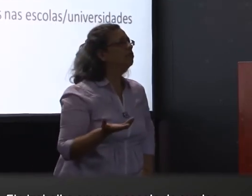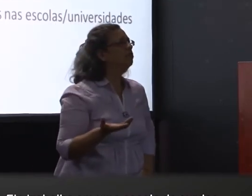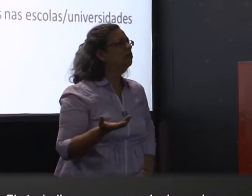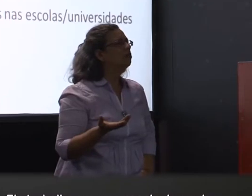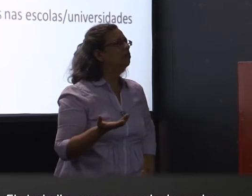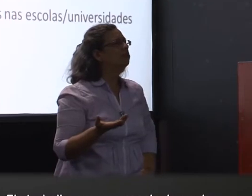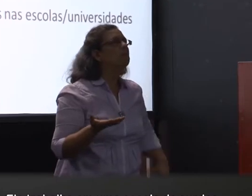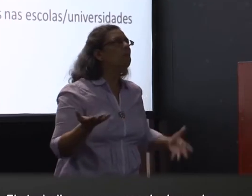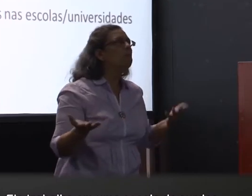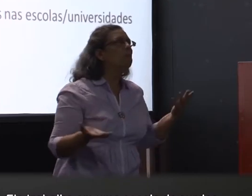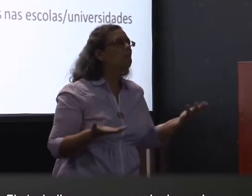surdos?